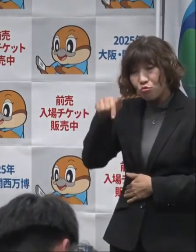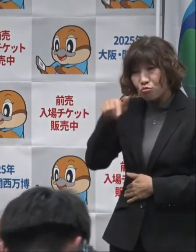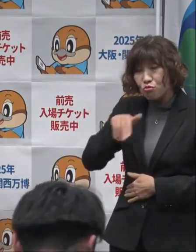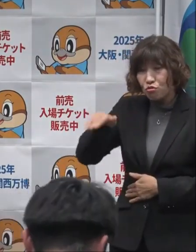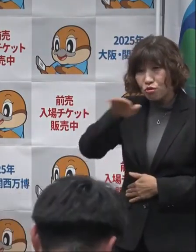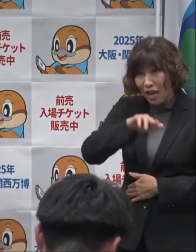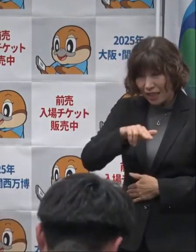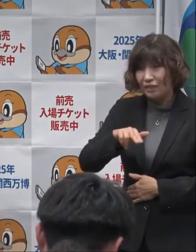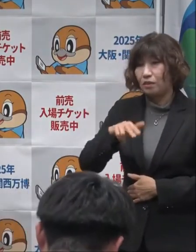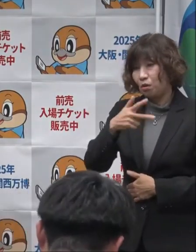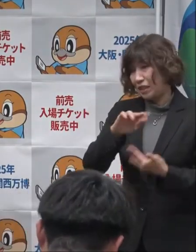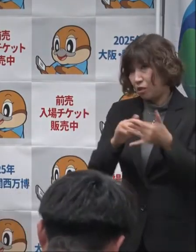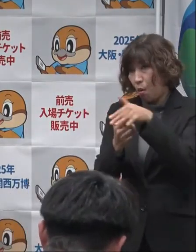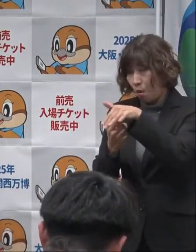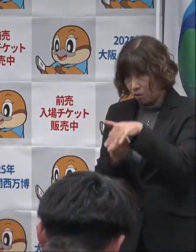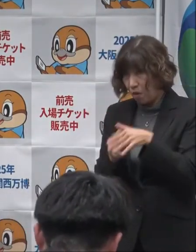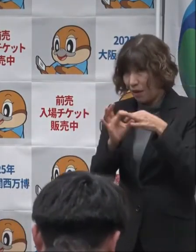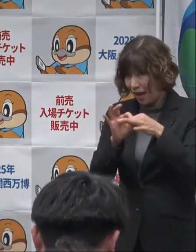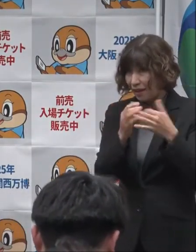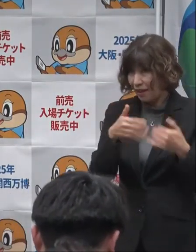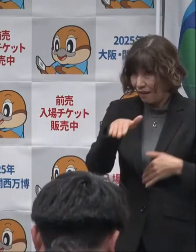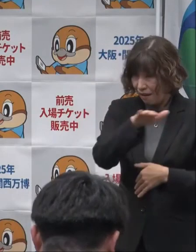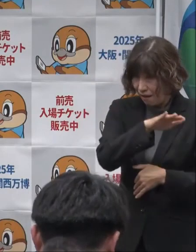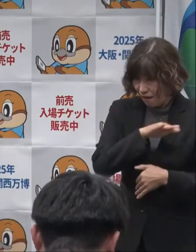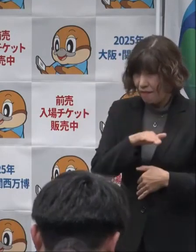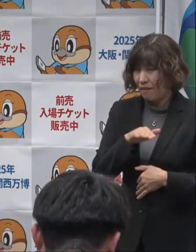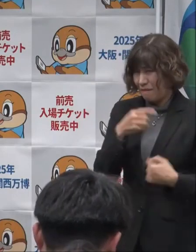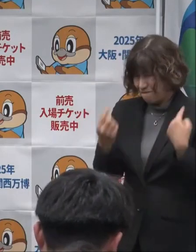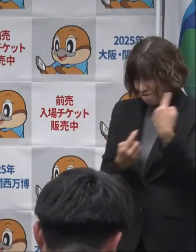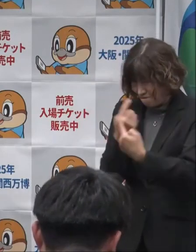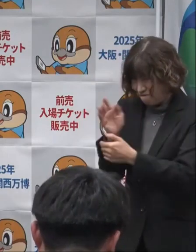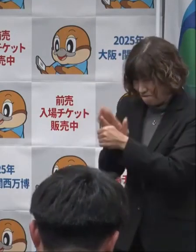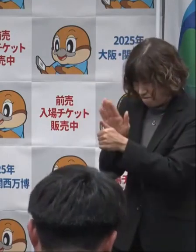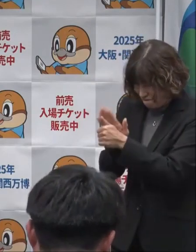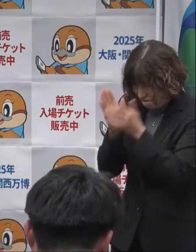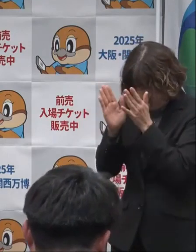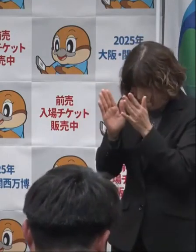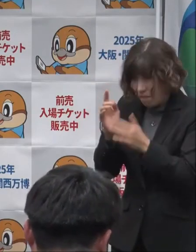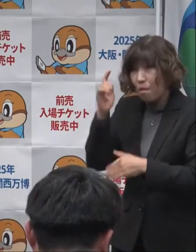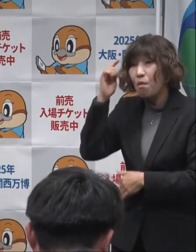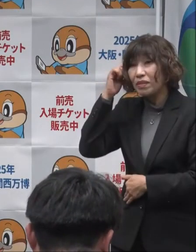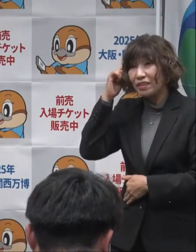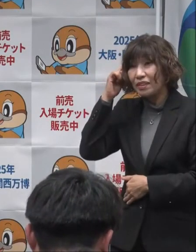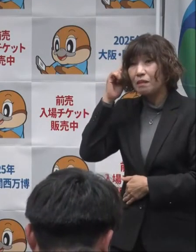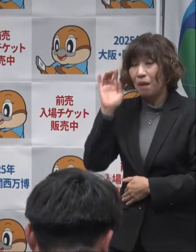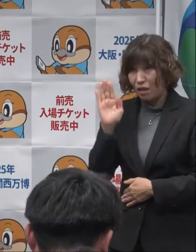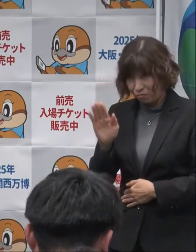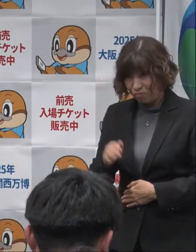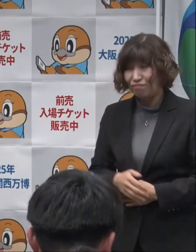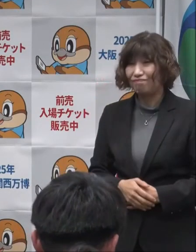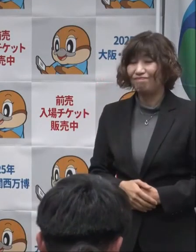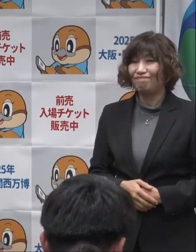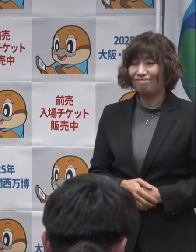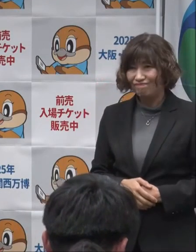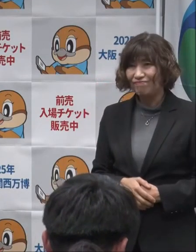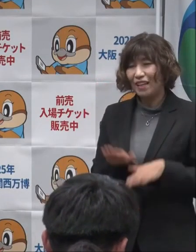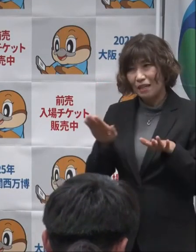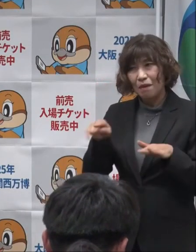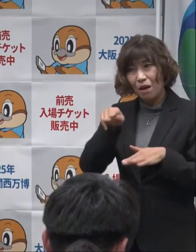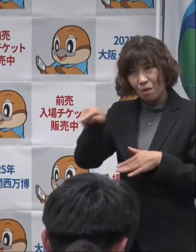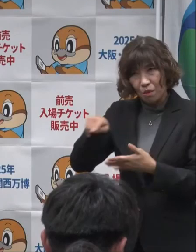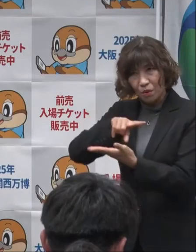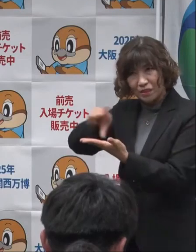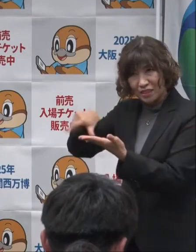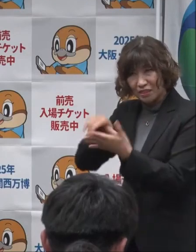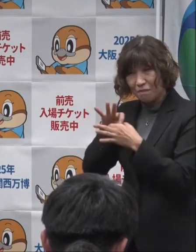町村関係機関、できる限り被災地支援をしようということで今その被災地とも連携し